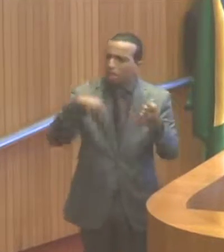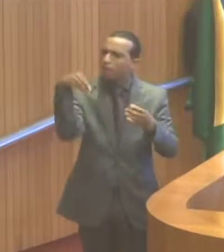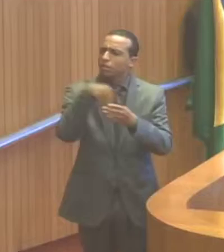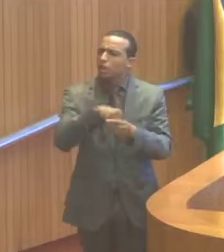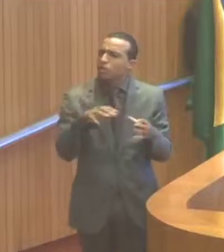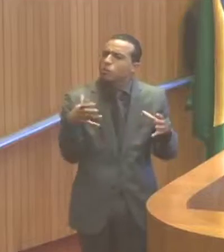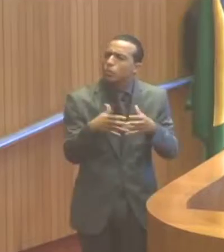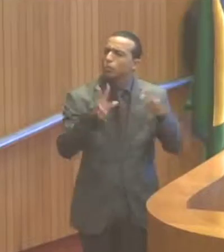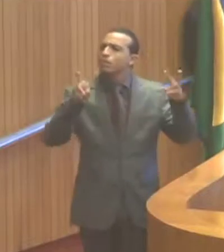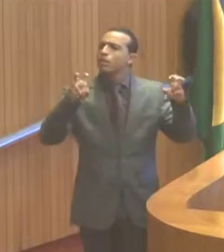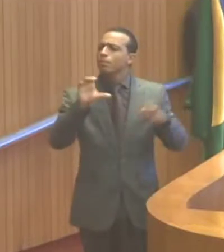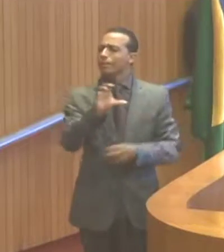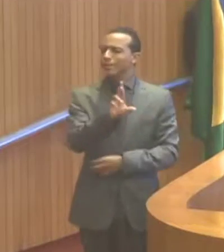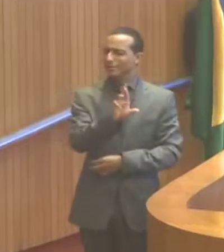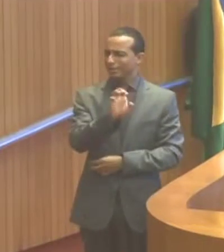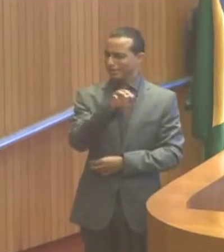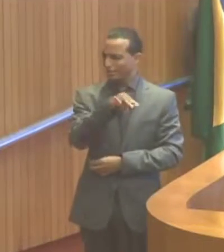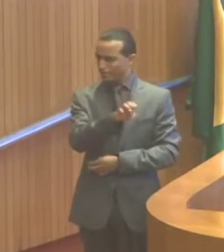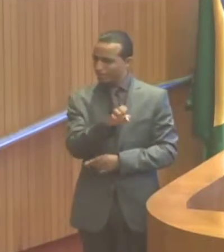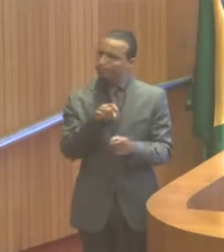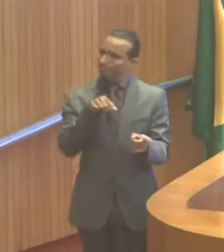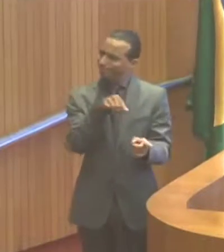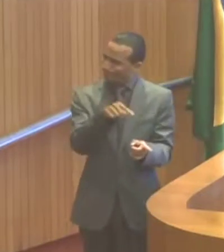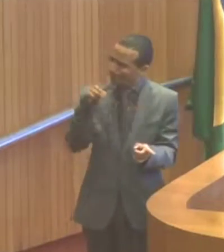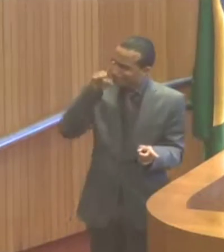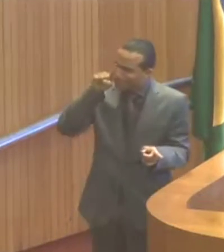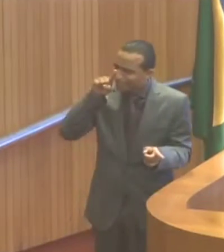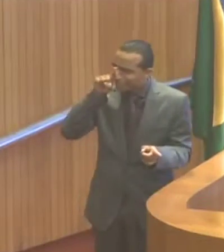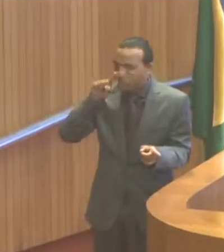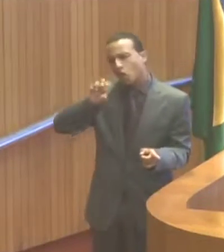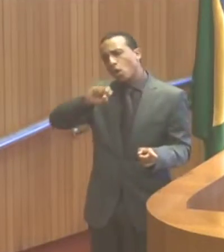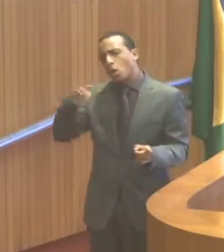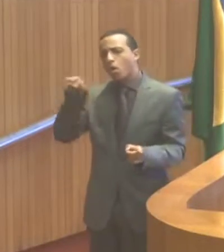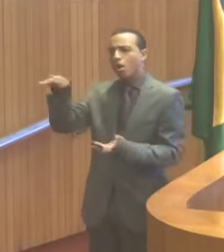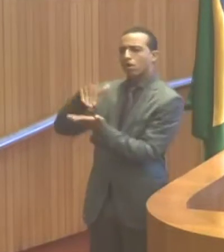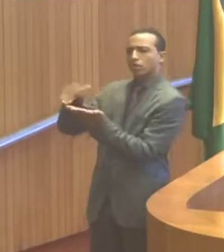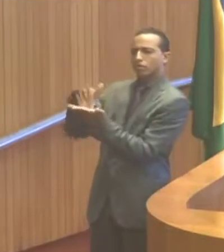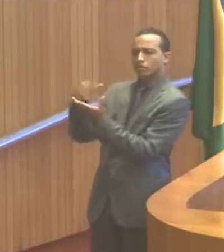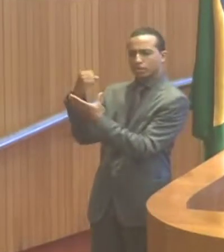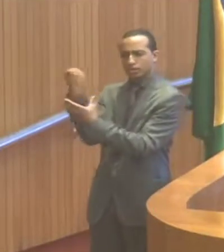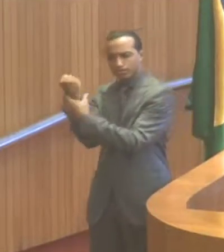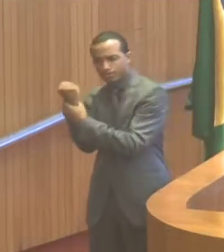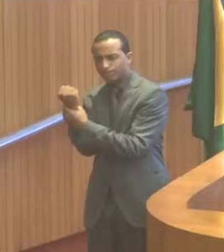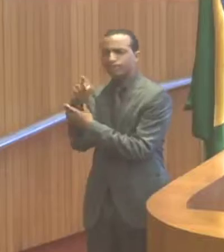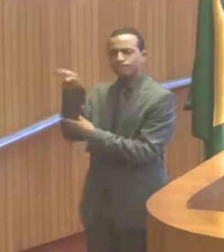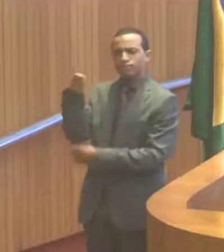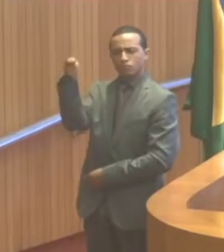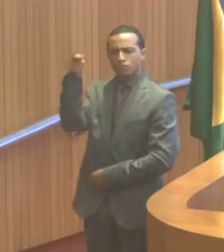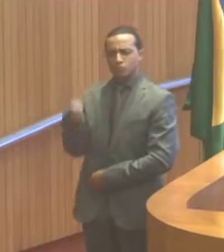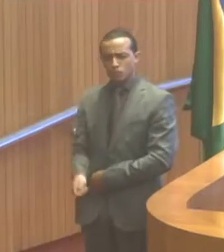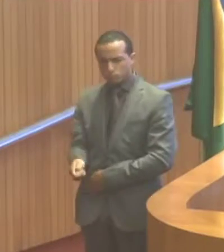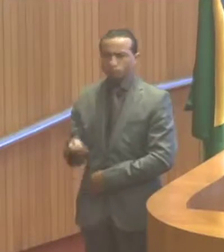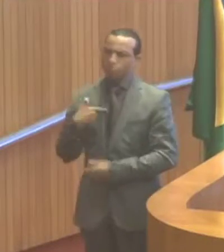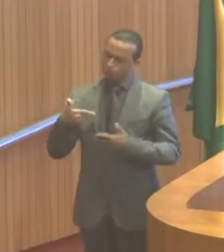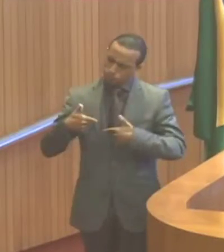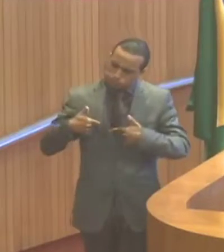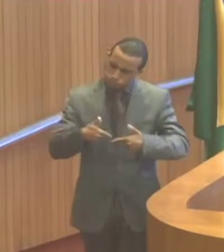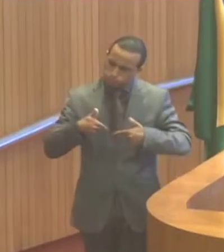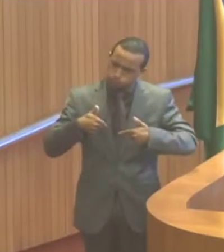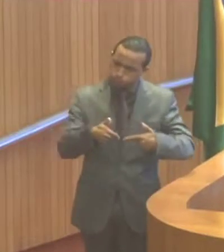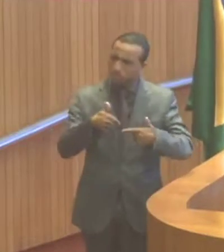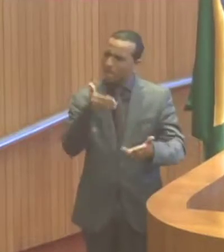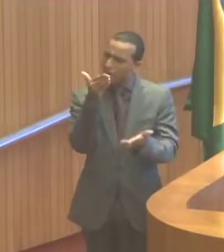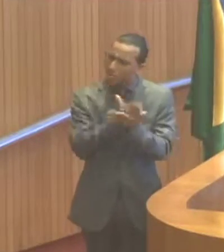é grave, isso é sério. Ou a Secretaria de Segurança Pública tem uma ação enérgica e forte de